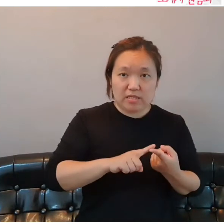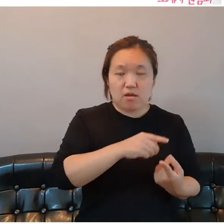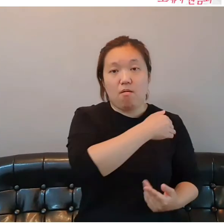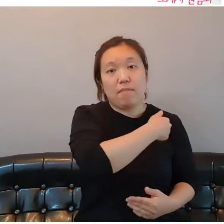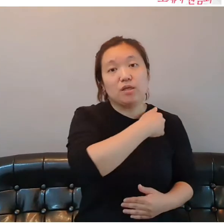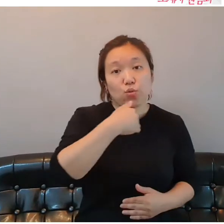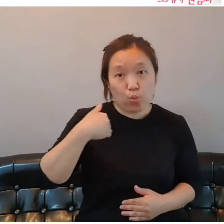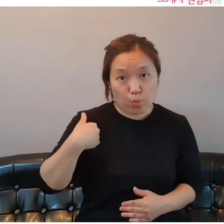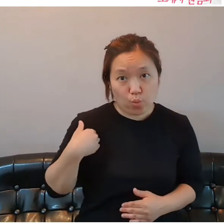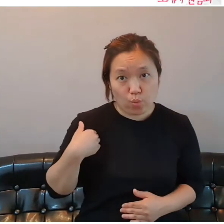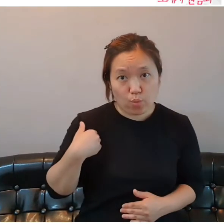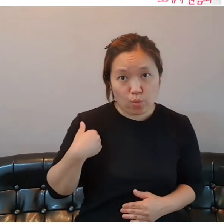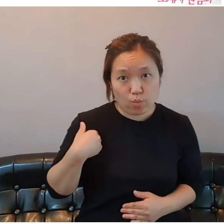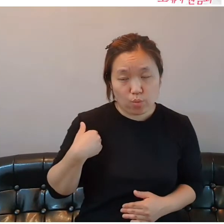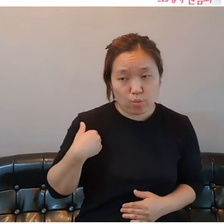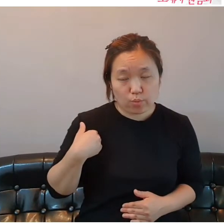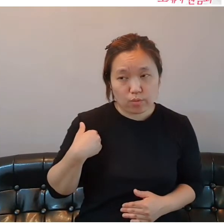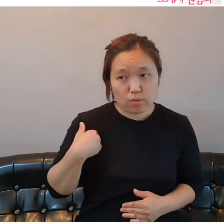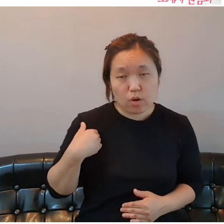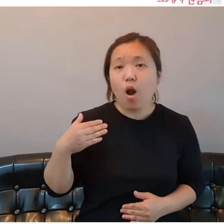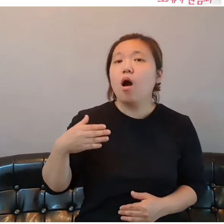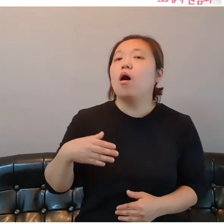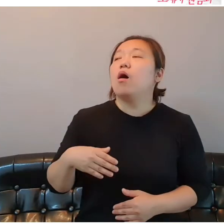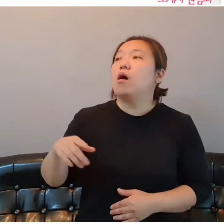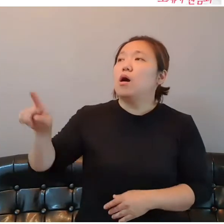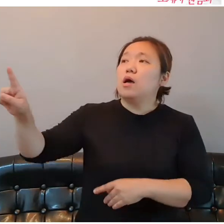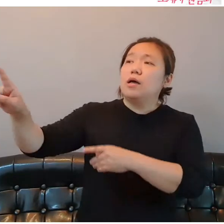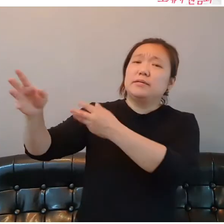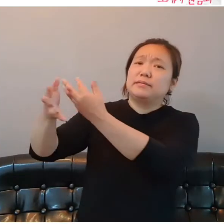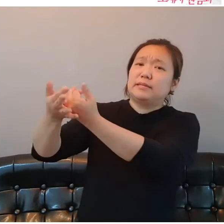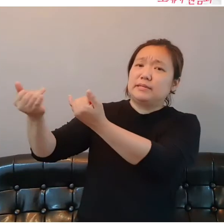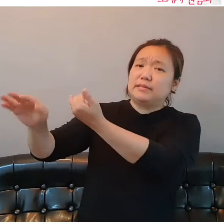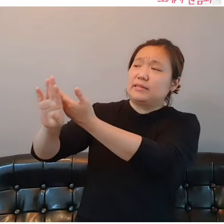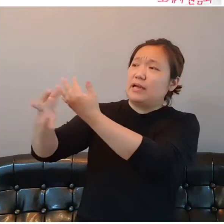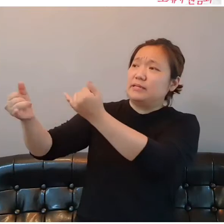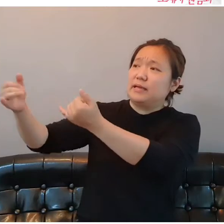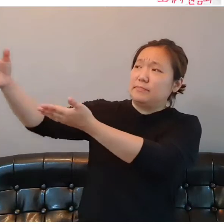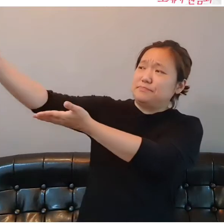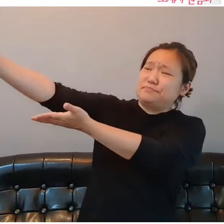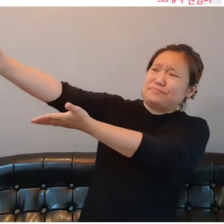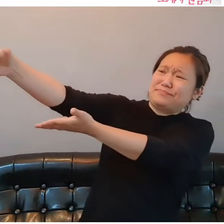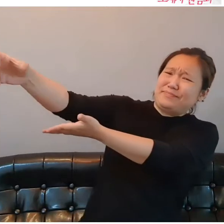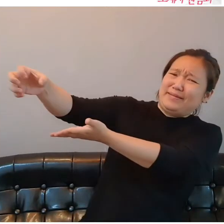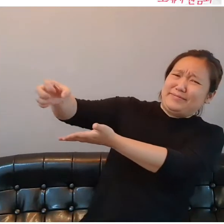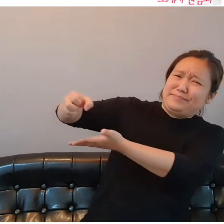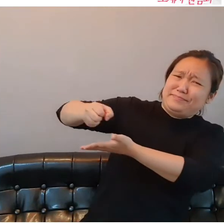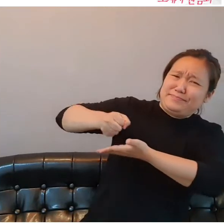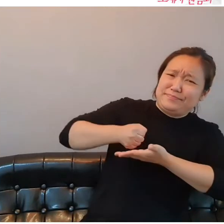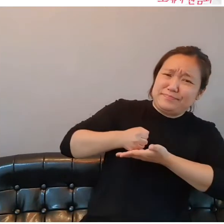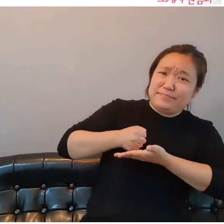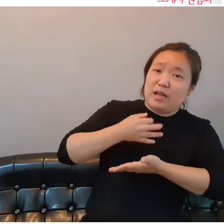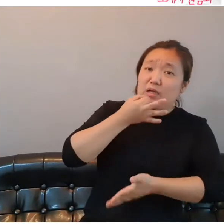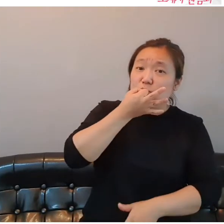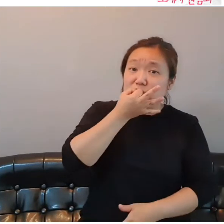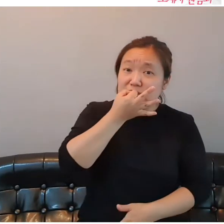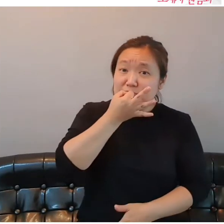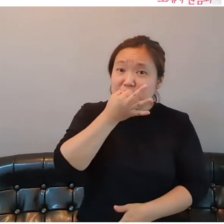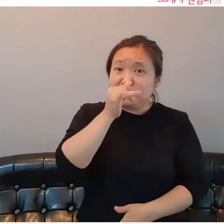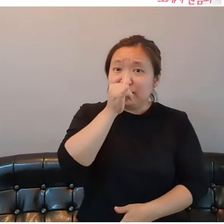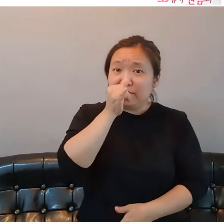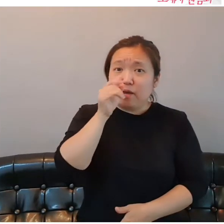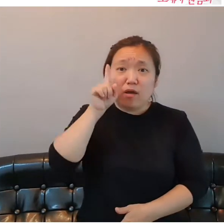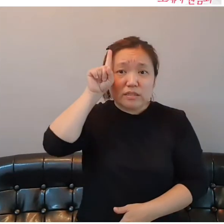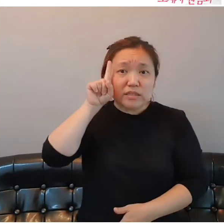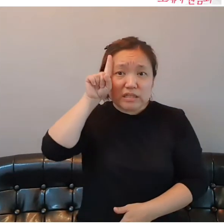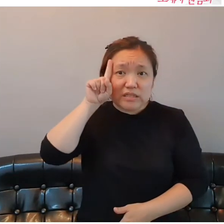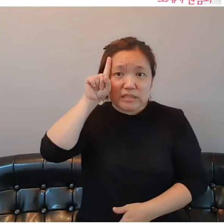화병의 근원이에요. 노이로제는 자기가 가진 것은 모르고 갖지 못한 것만 생각하게 돼요.